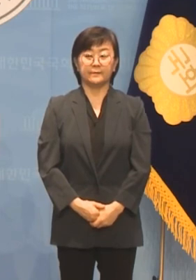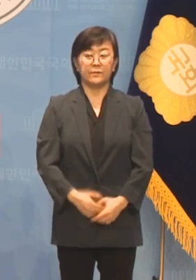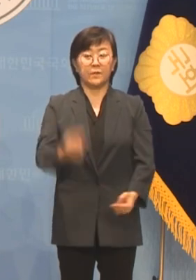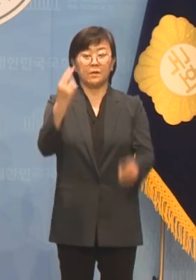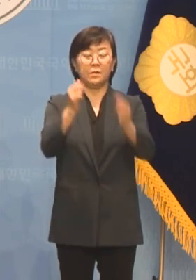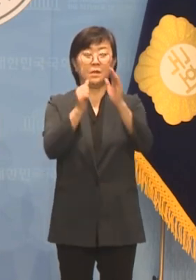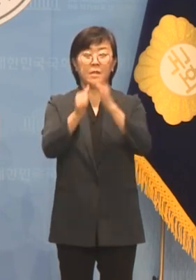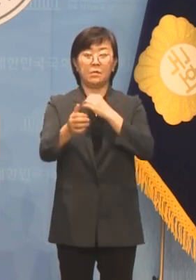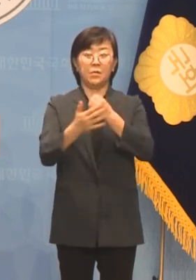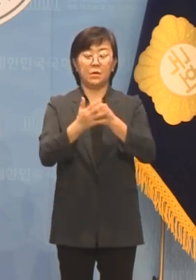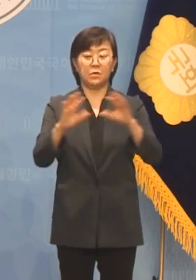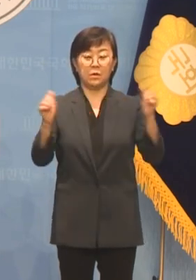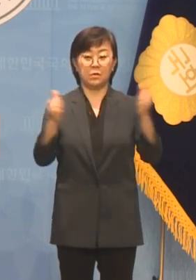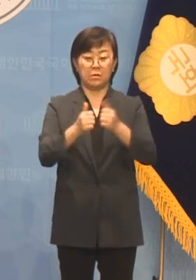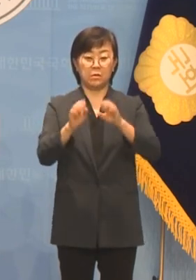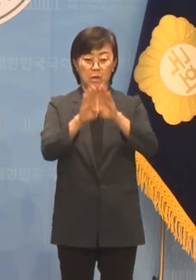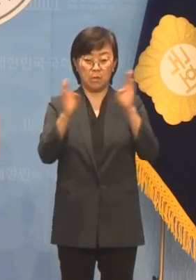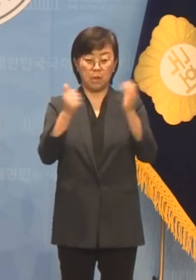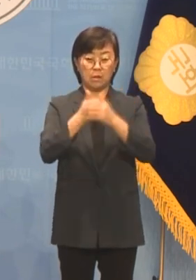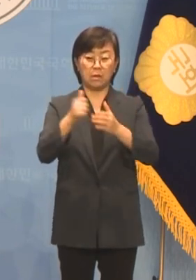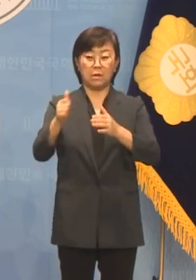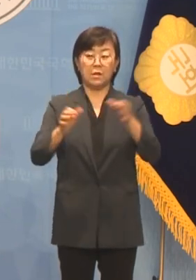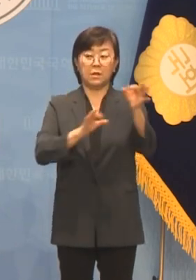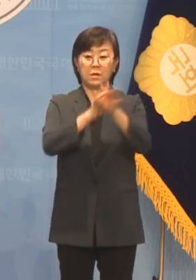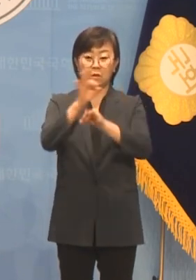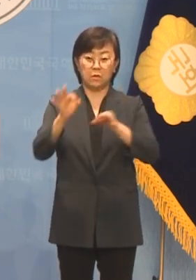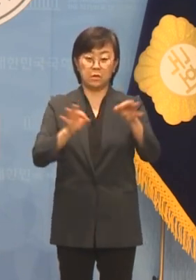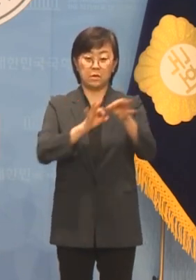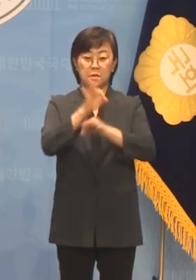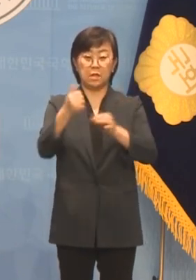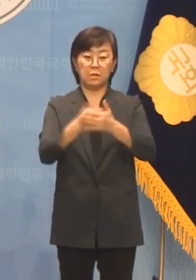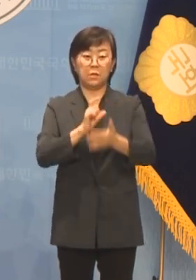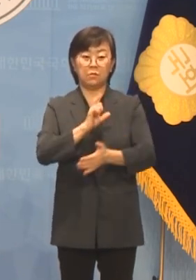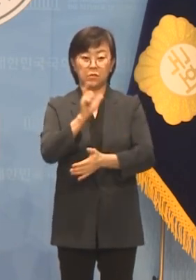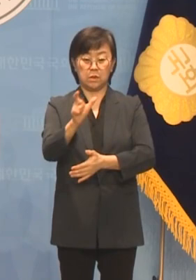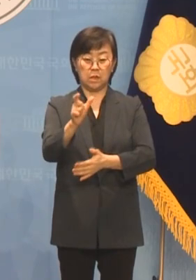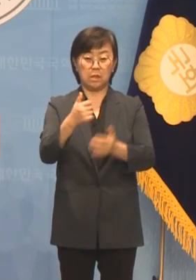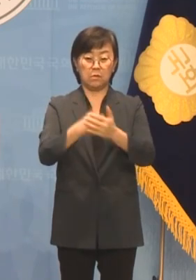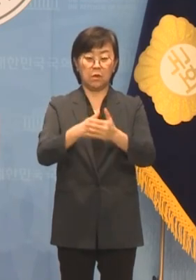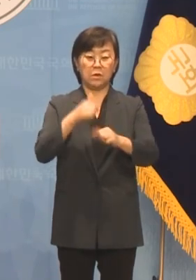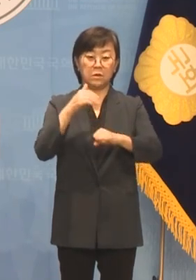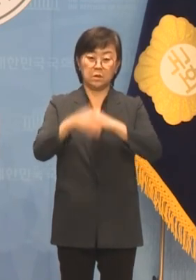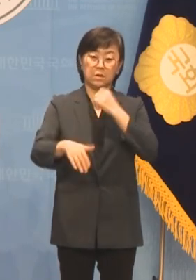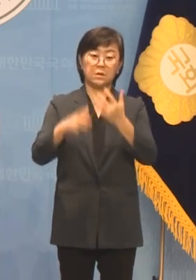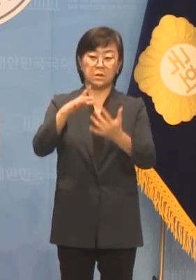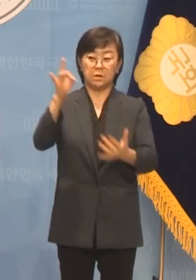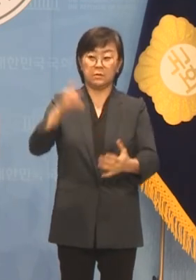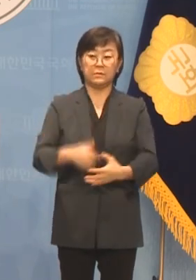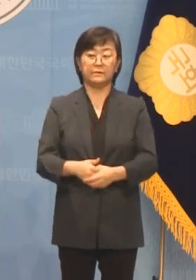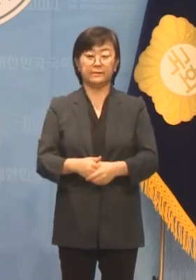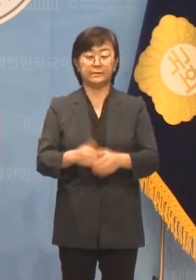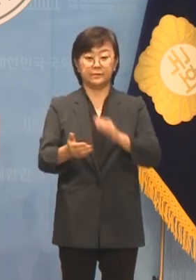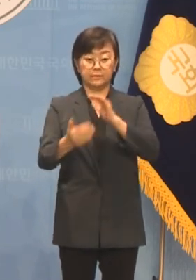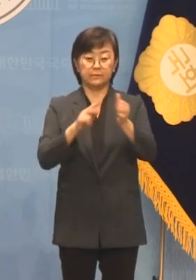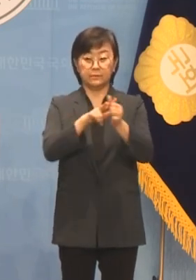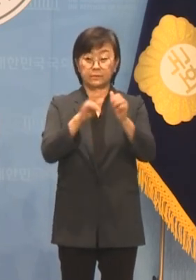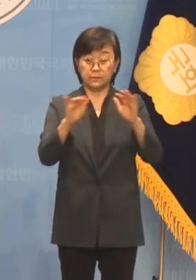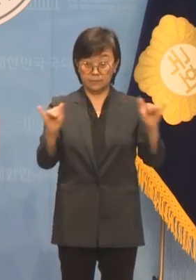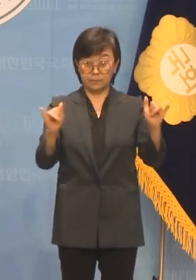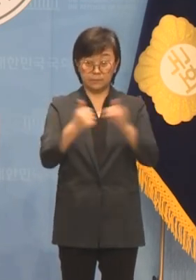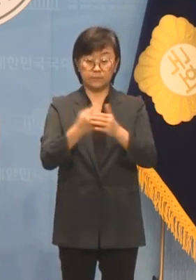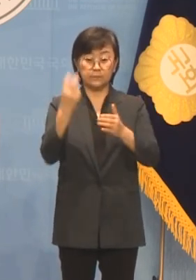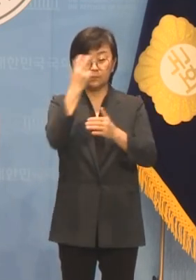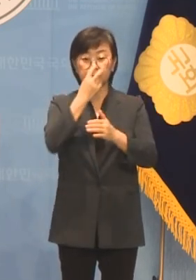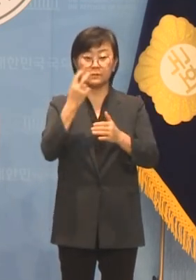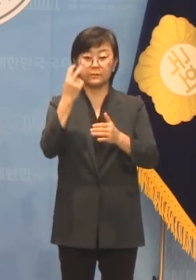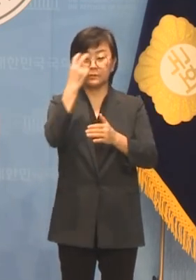비례대표 후보는 개방형 경쟁 명부제 방식을 채택한다. 예비 후보자